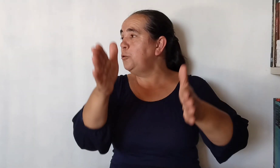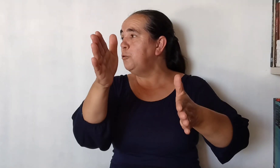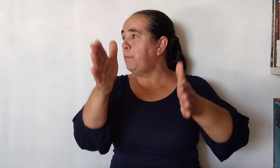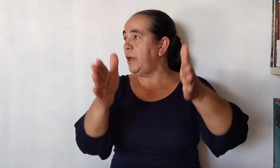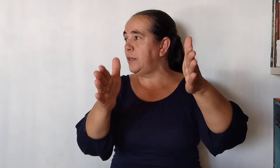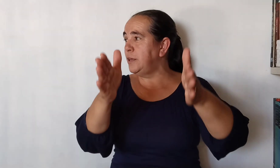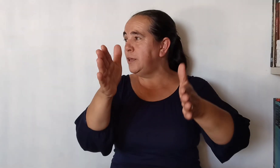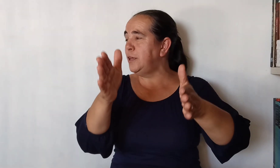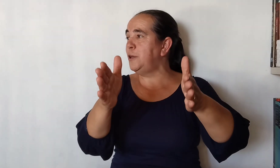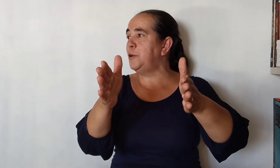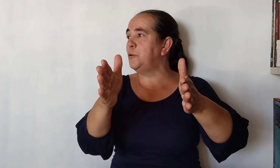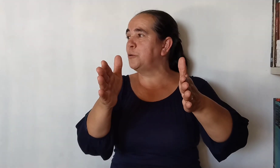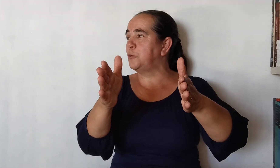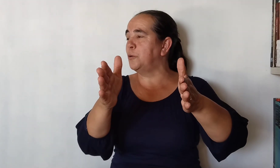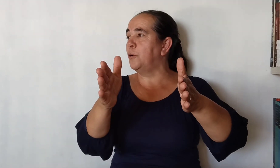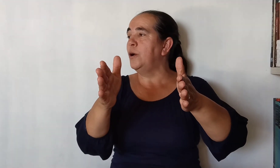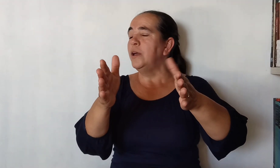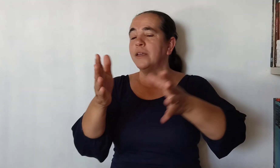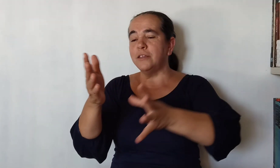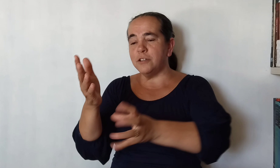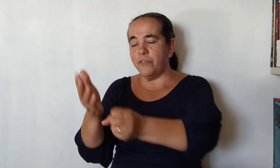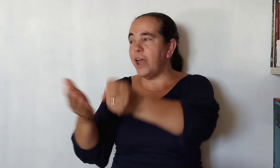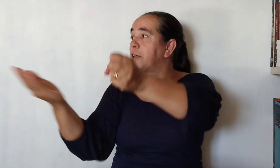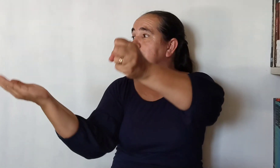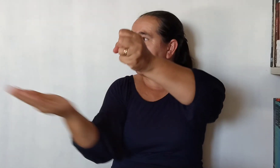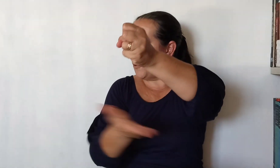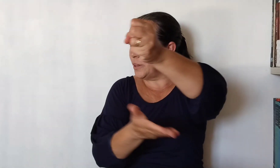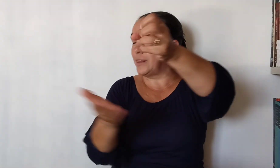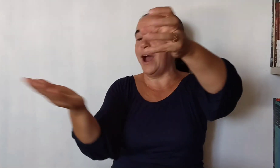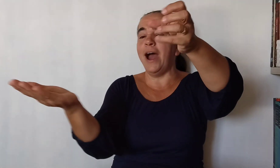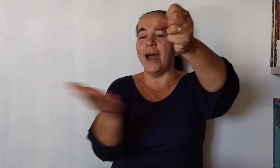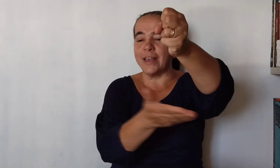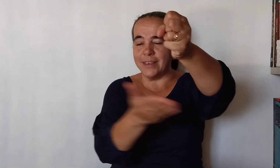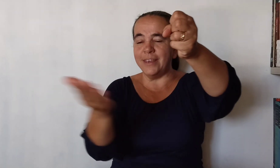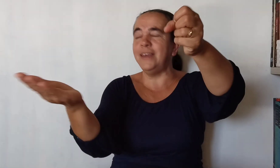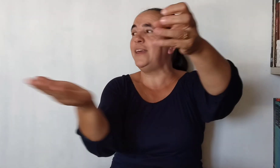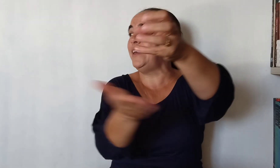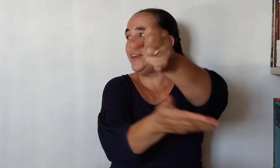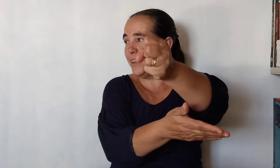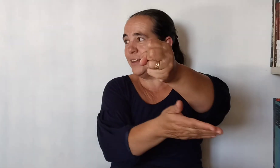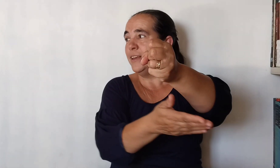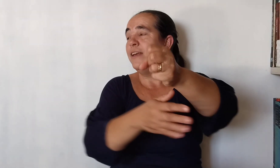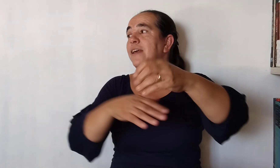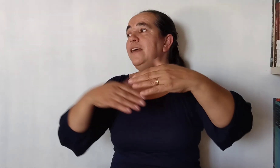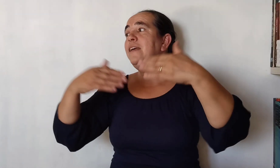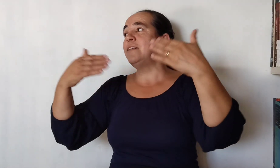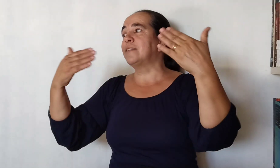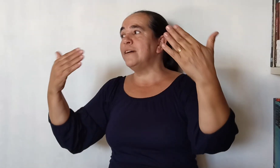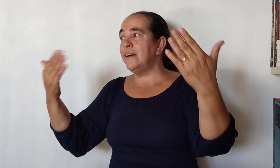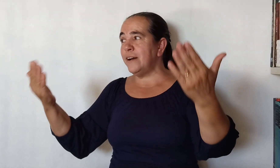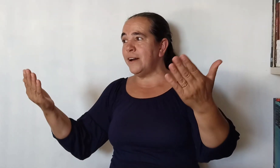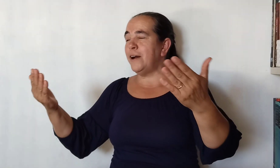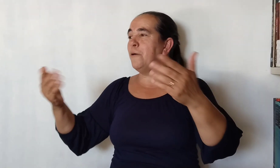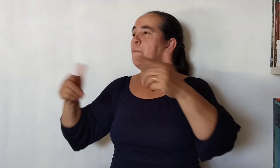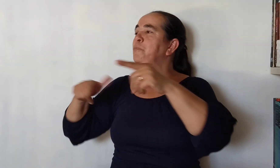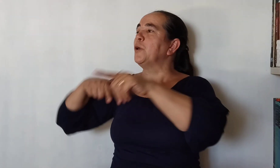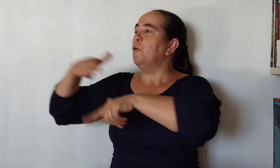no período que tiver que cortar aqui, então